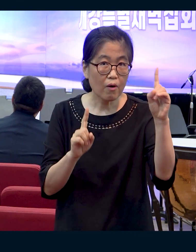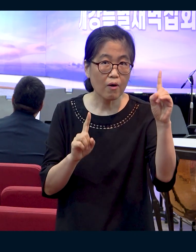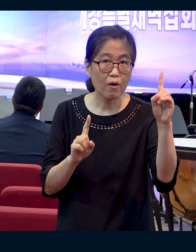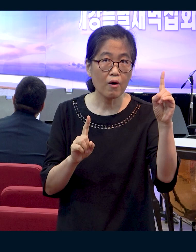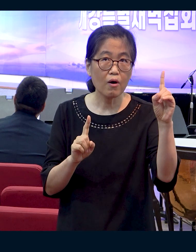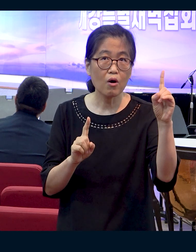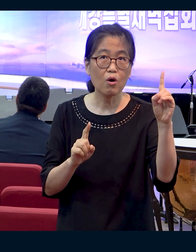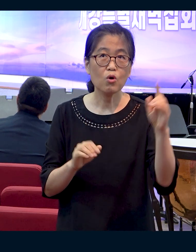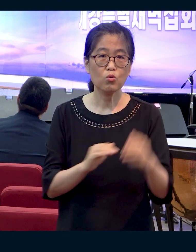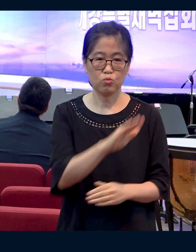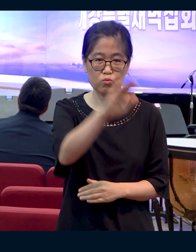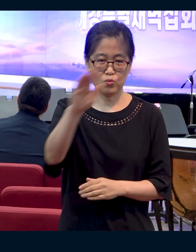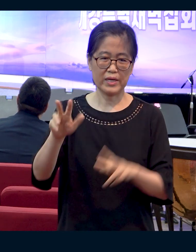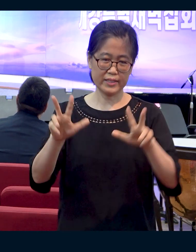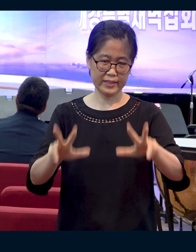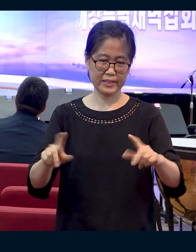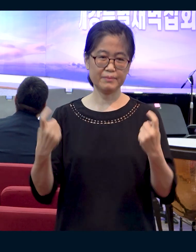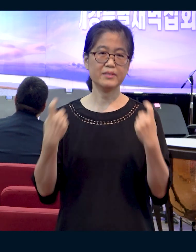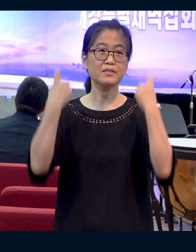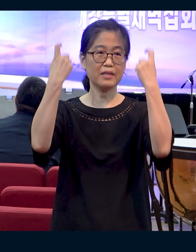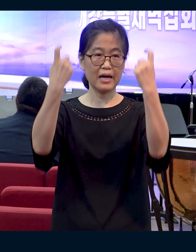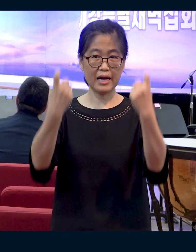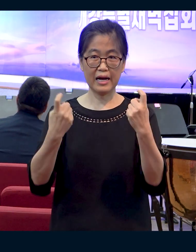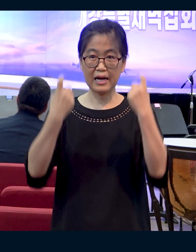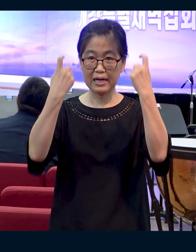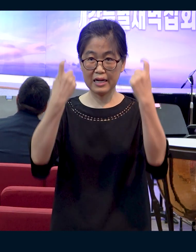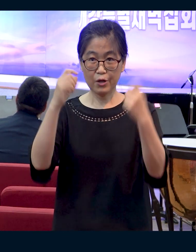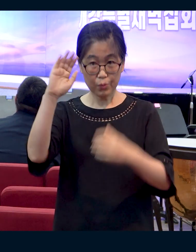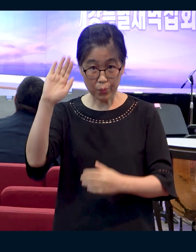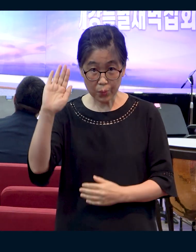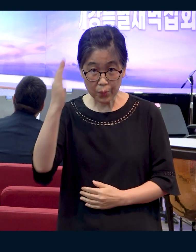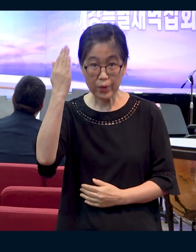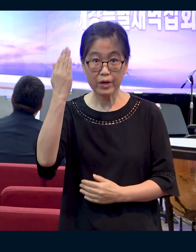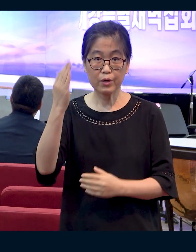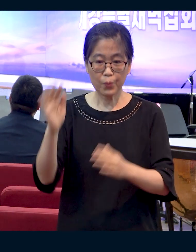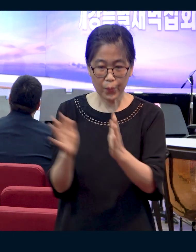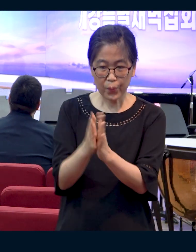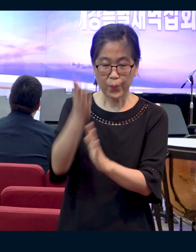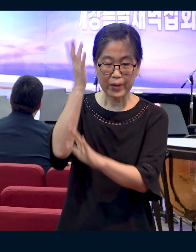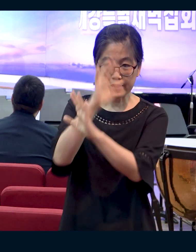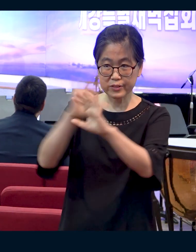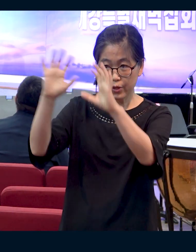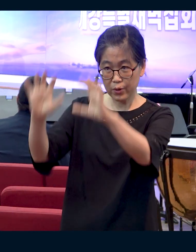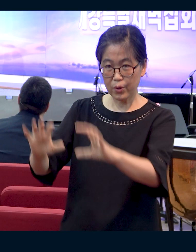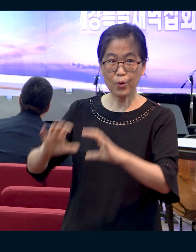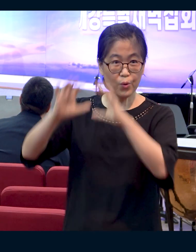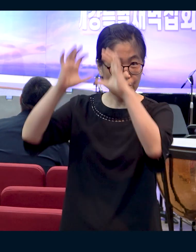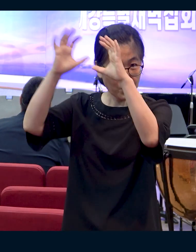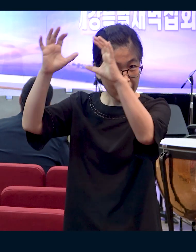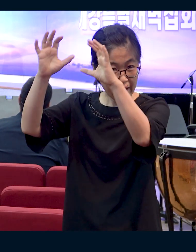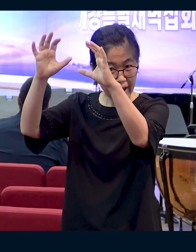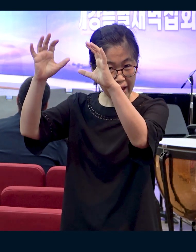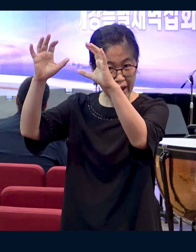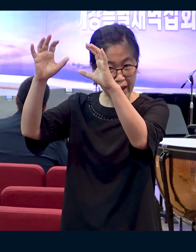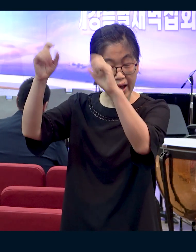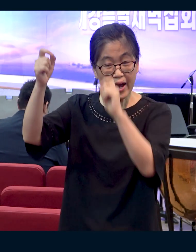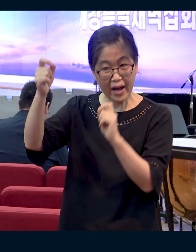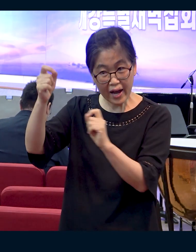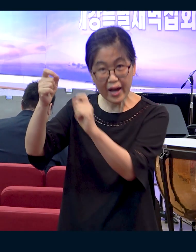지금은 나그네 되어도 화려한 천국에 머자나 가리니라고 하는 찬송가